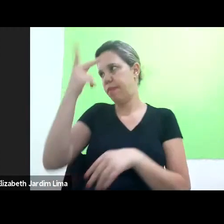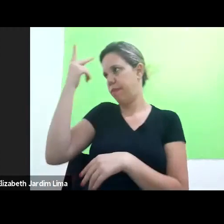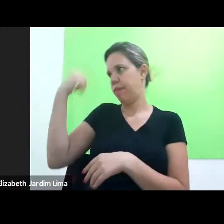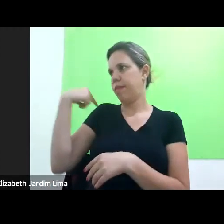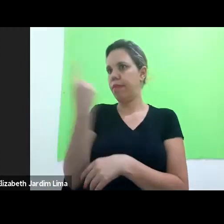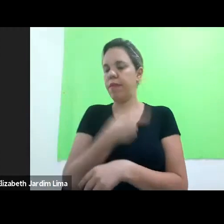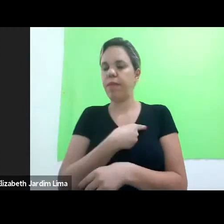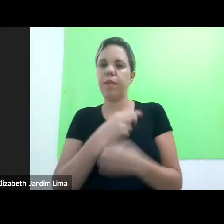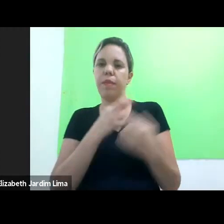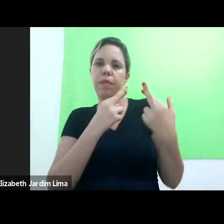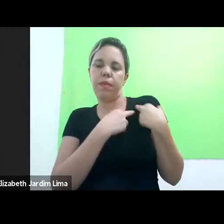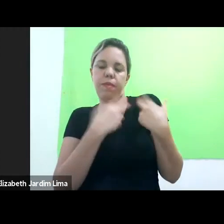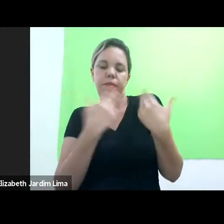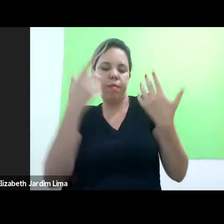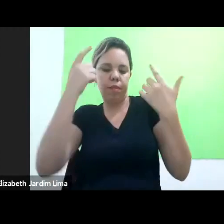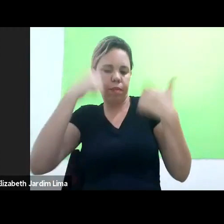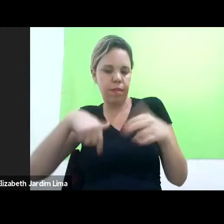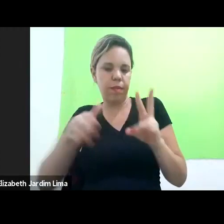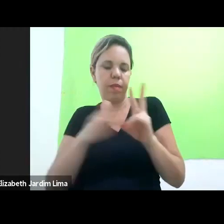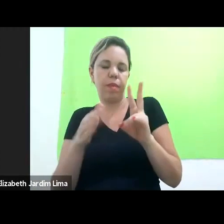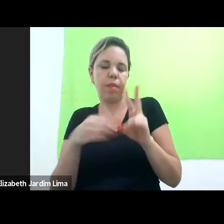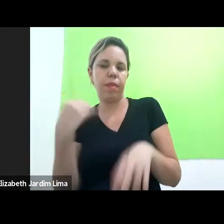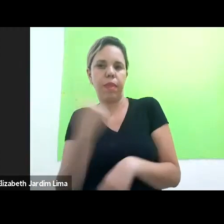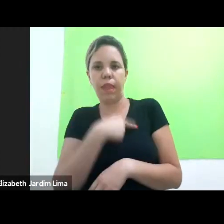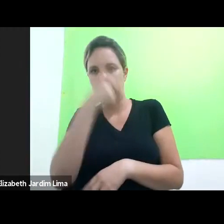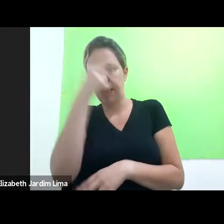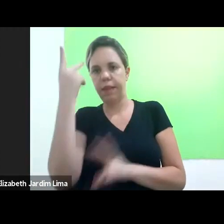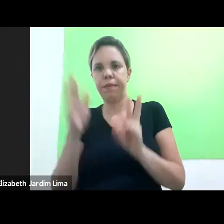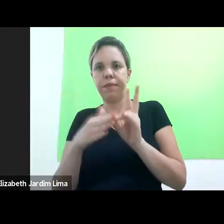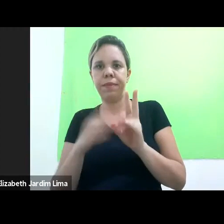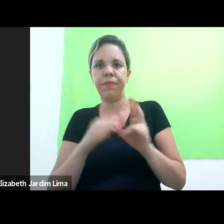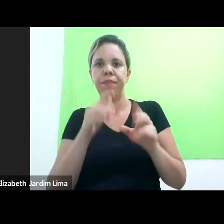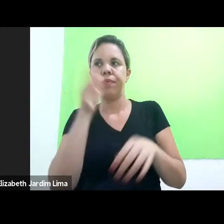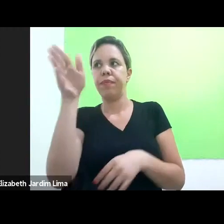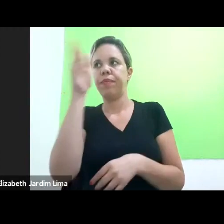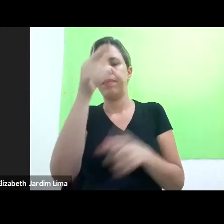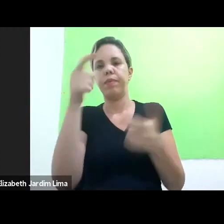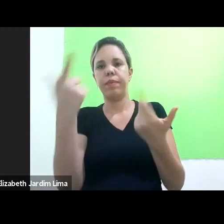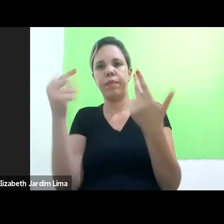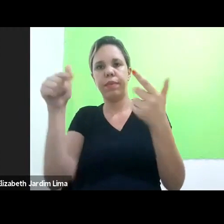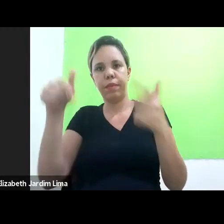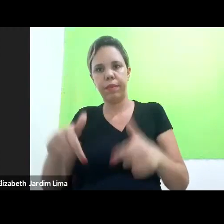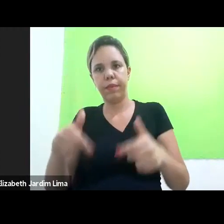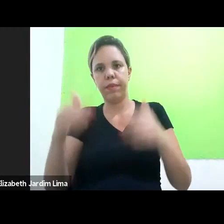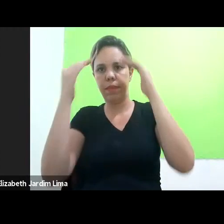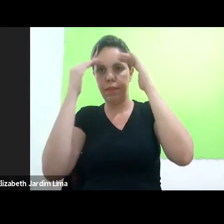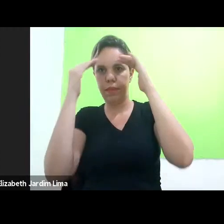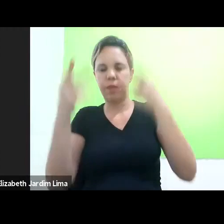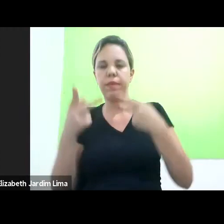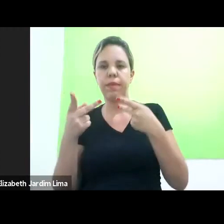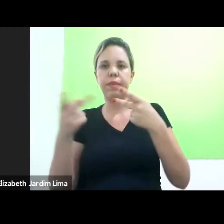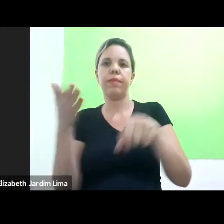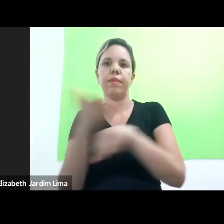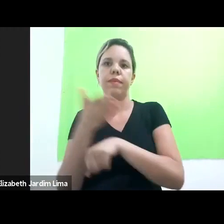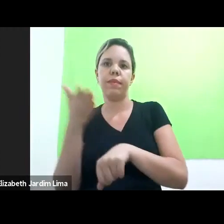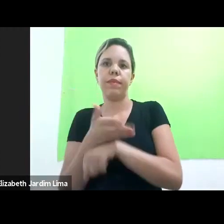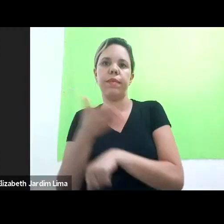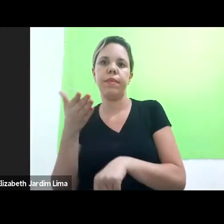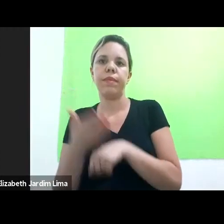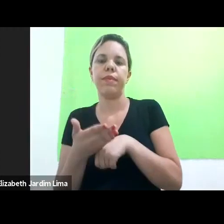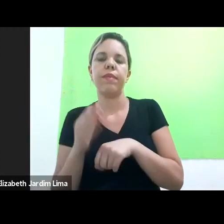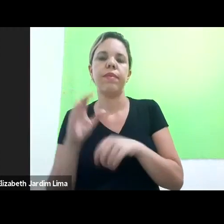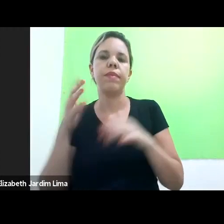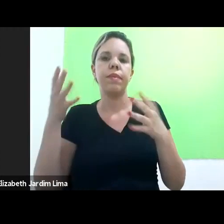enquanto indígenas. E para nós indígenas, estar em lugares como esse honroso convite de estar participando dessa conferência